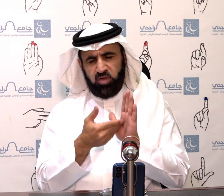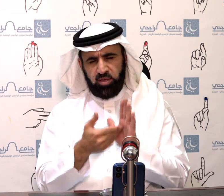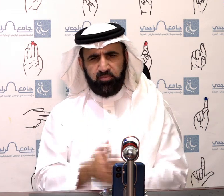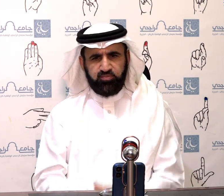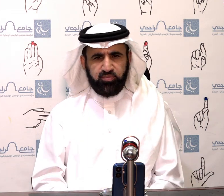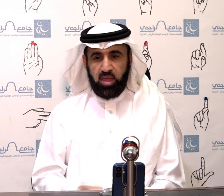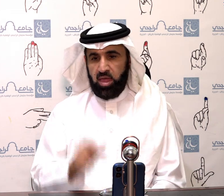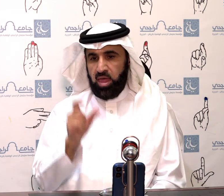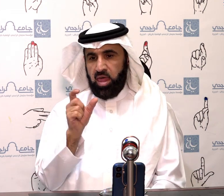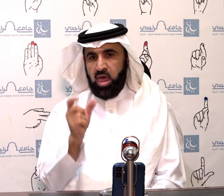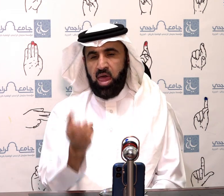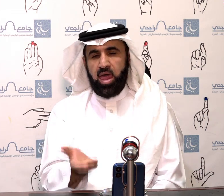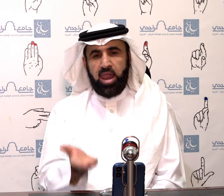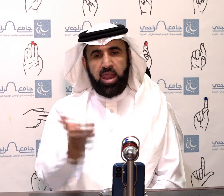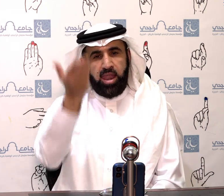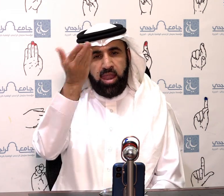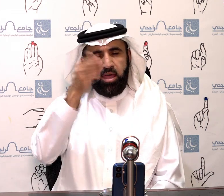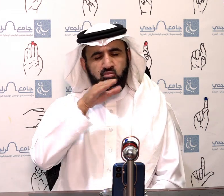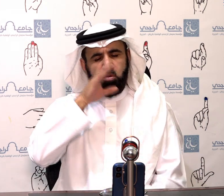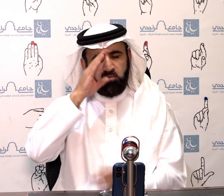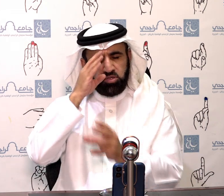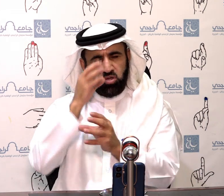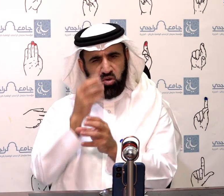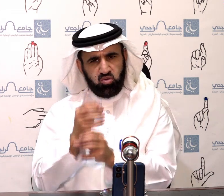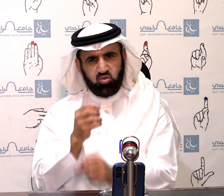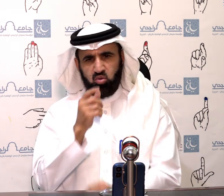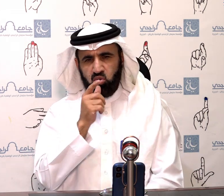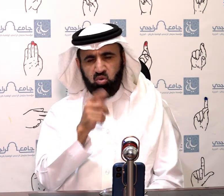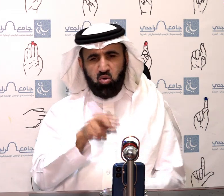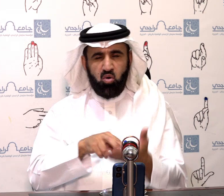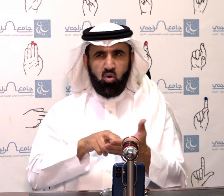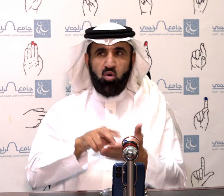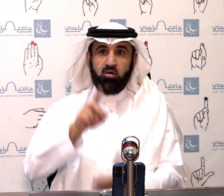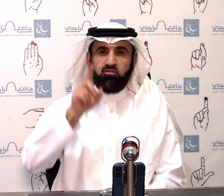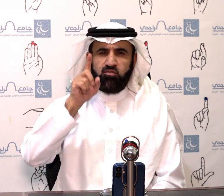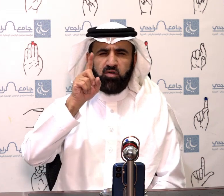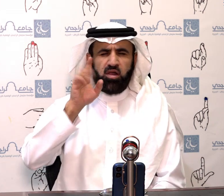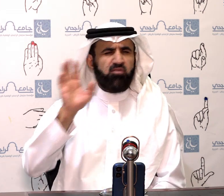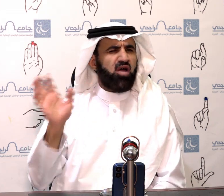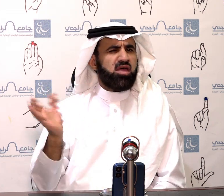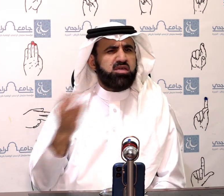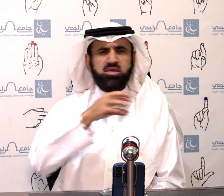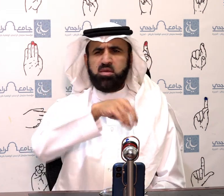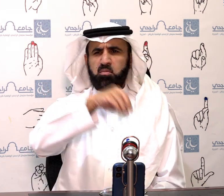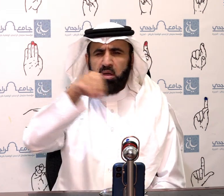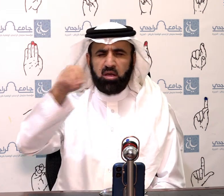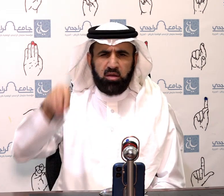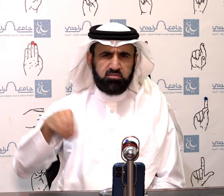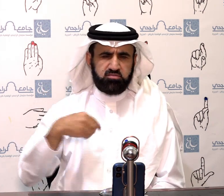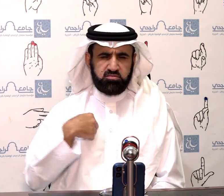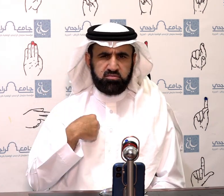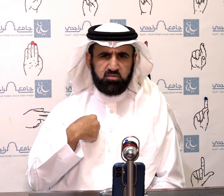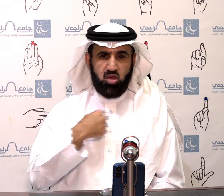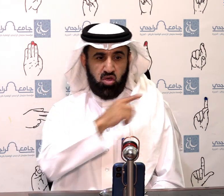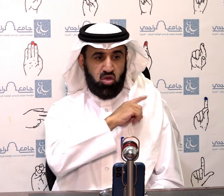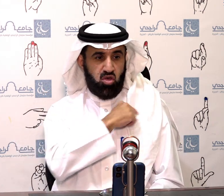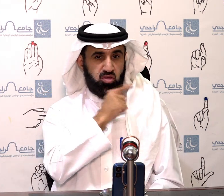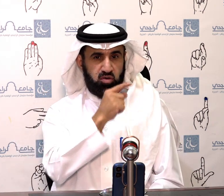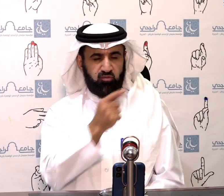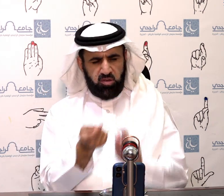صلى الله عليه وسلم: اتق الله حيثما كنت، وأتبع السيئة الحسنة